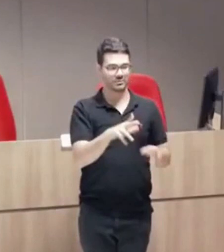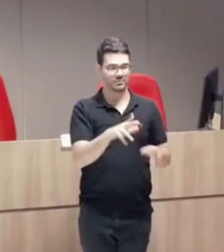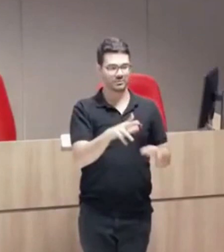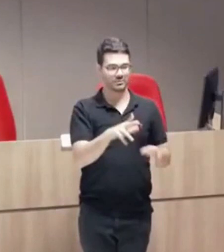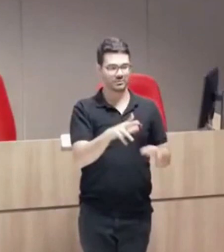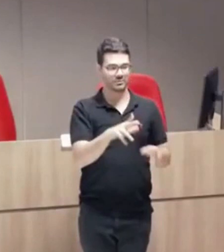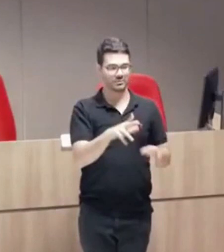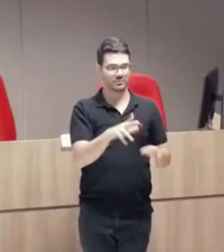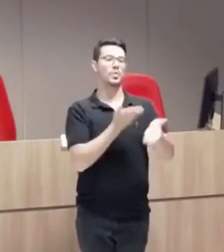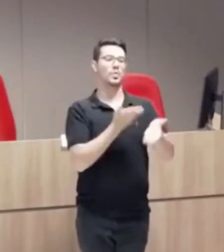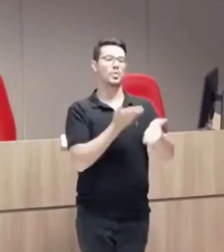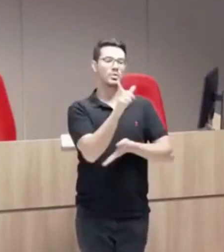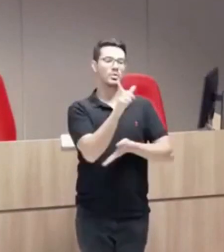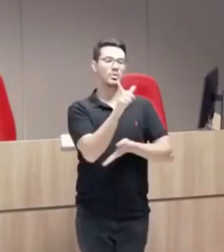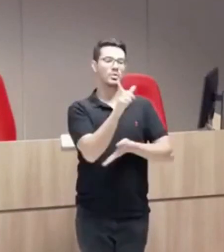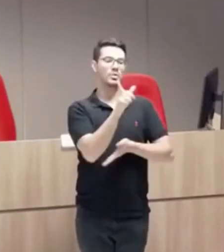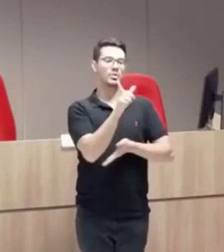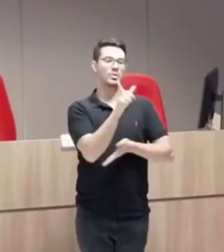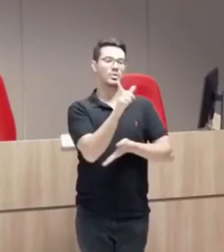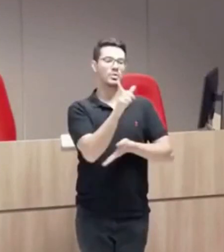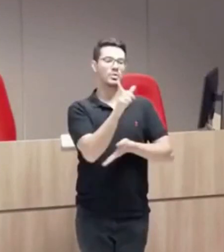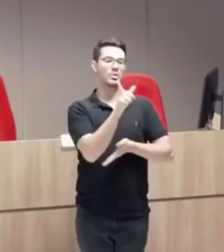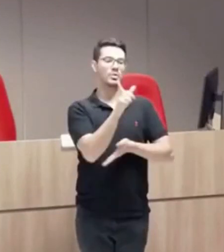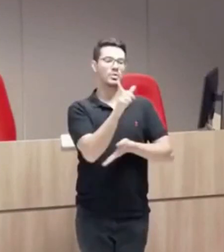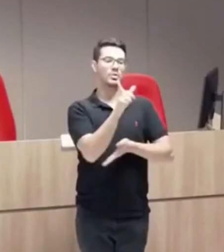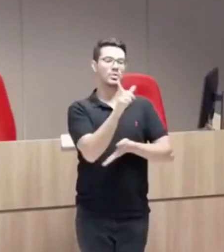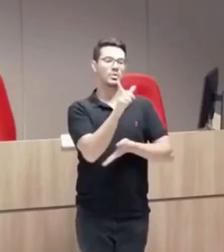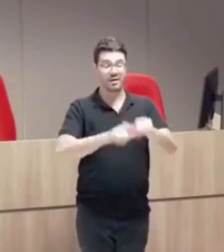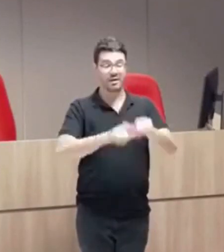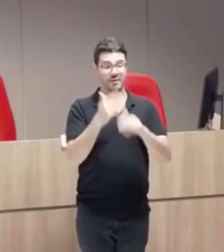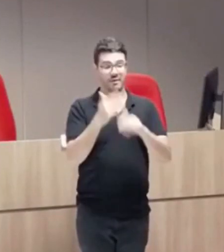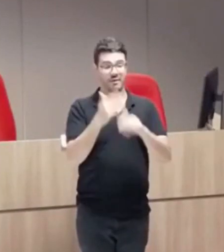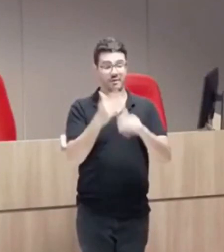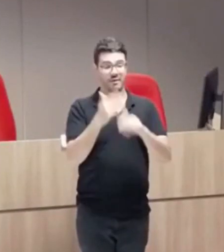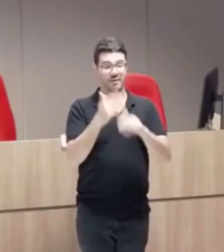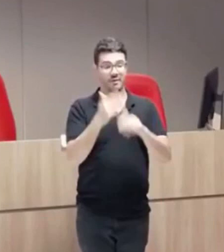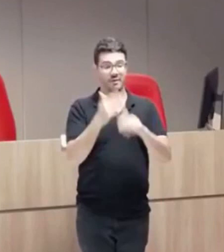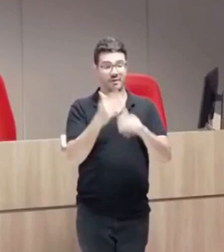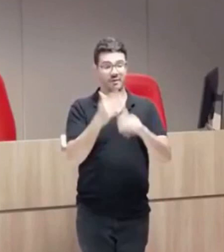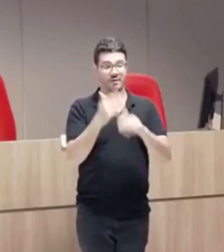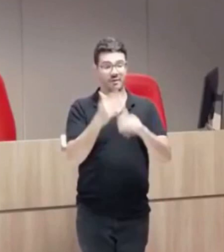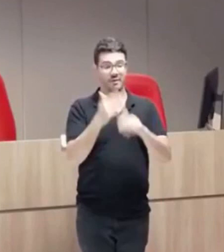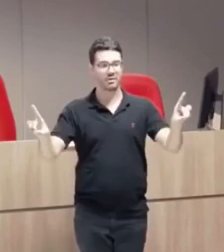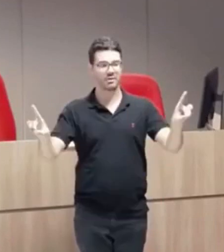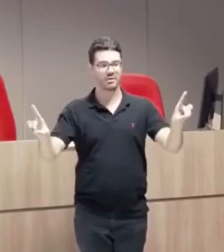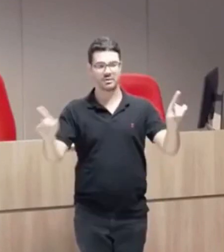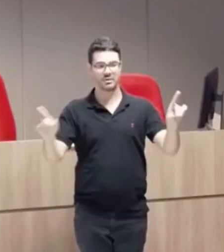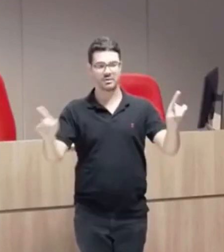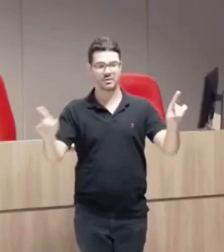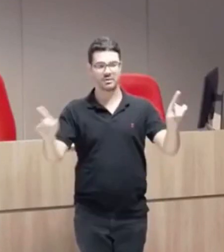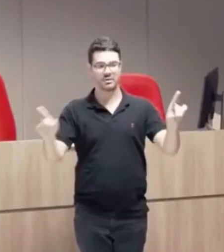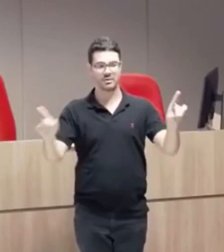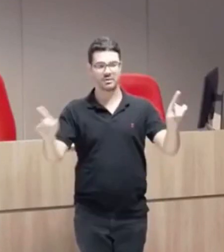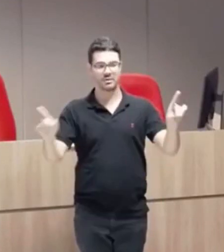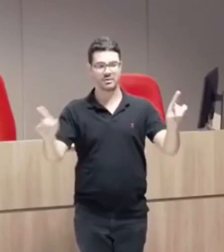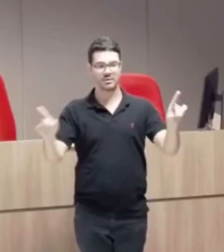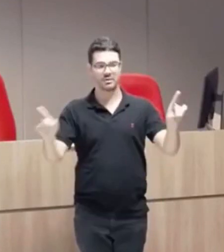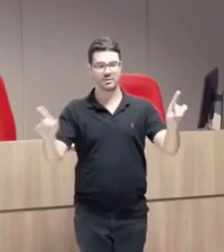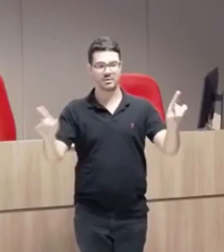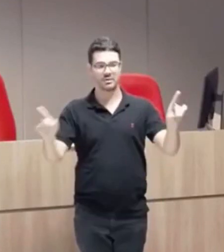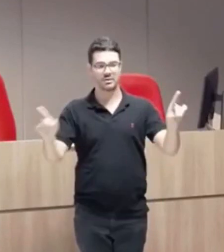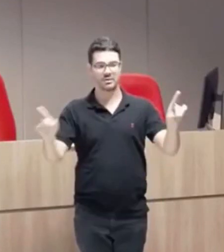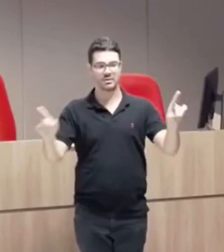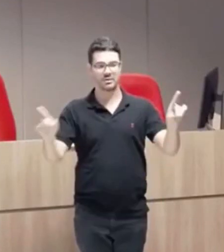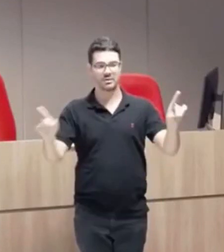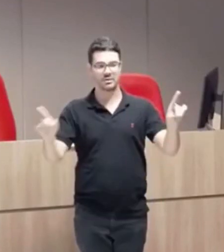cuidar destas pessoas. Mas a reforma psiquiátrica ela não existe sem a democracia. Não existe sem democracia. E